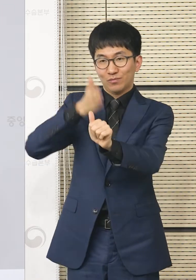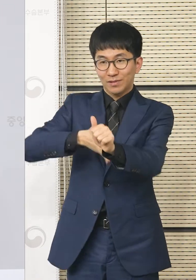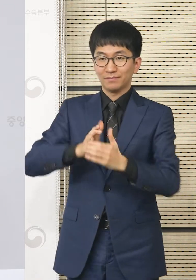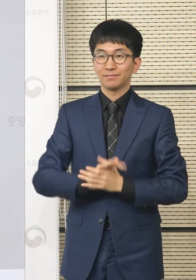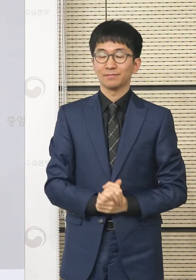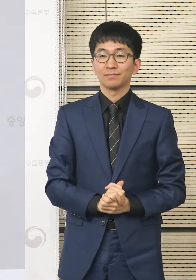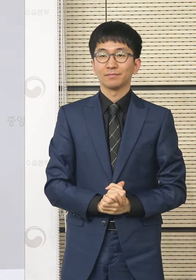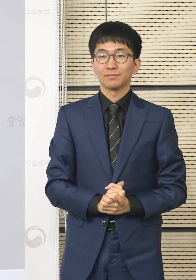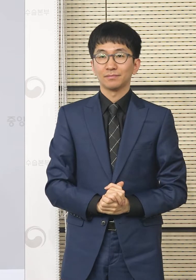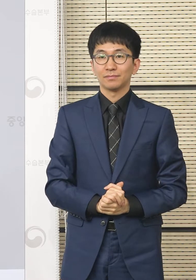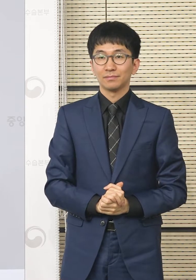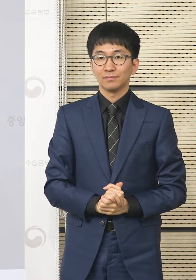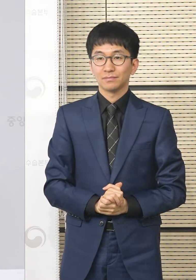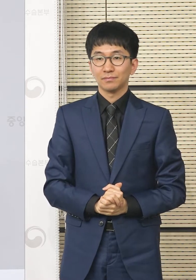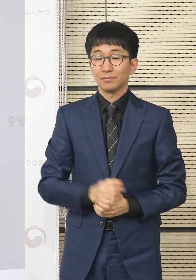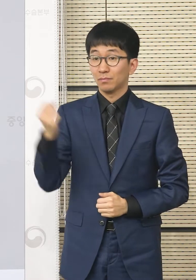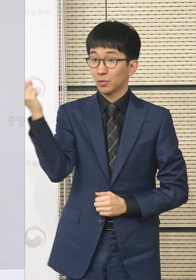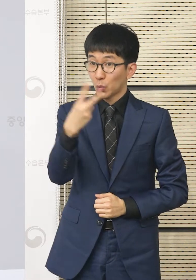주시기 바랍니다.